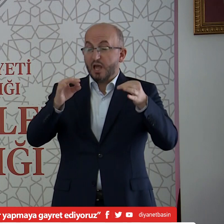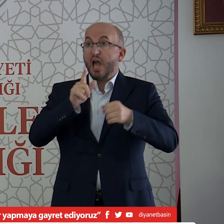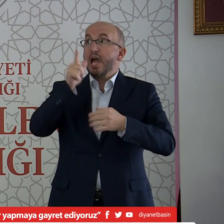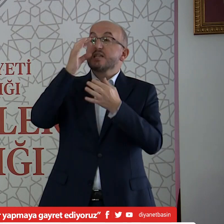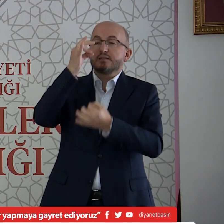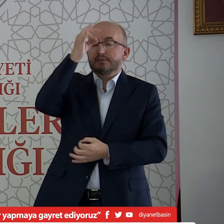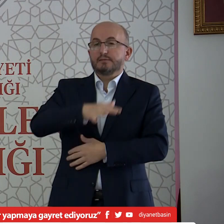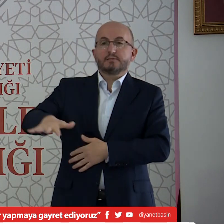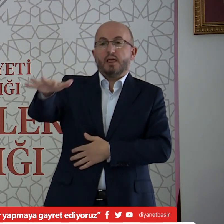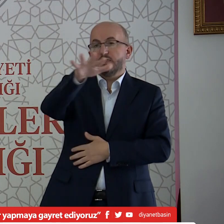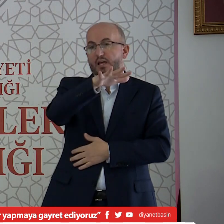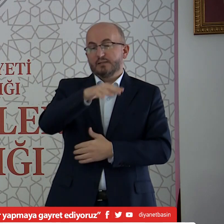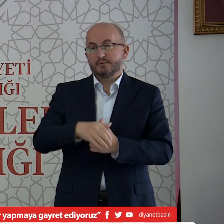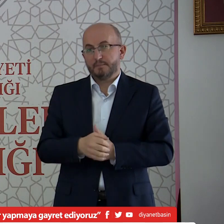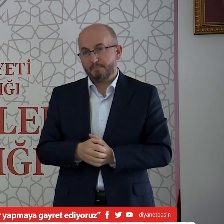ey insanlar,